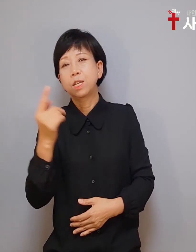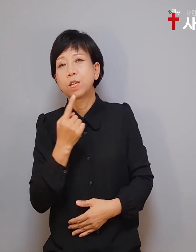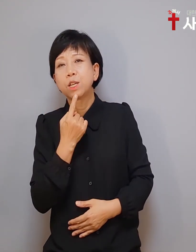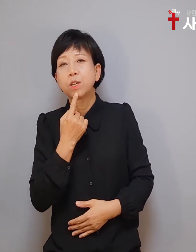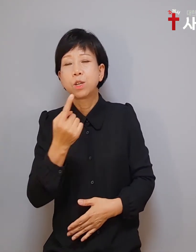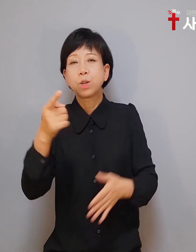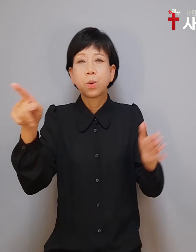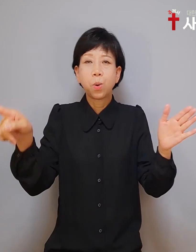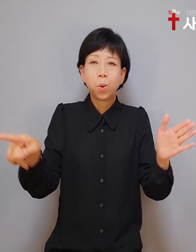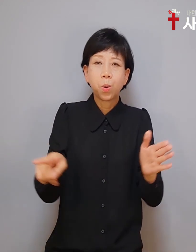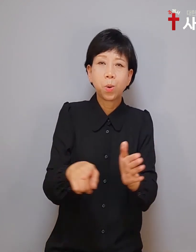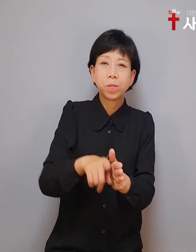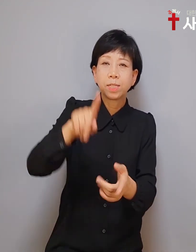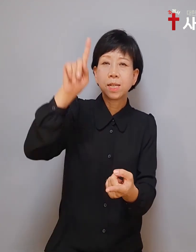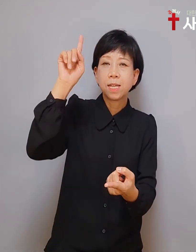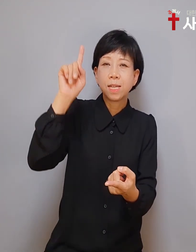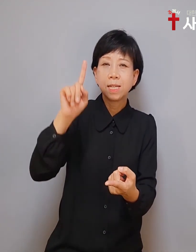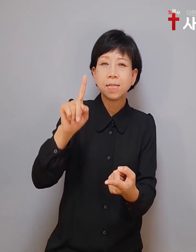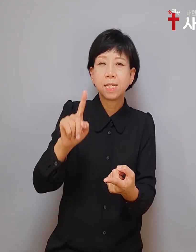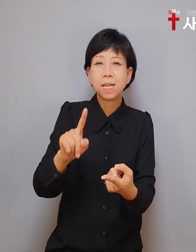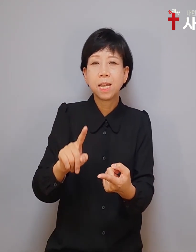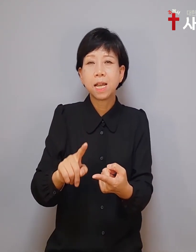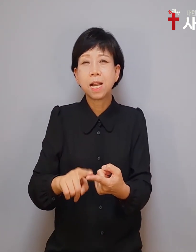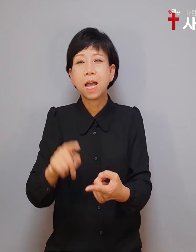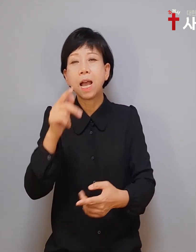내려주시니 오